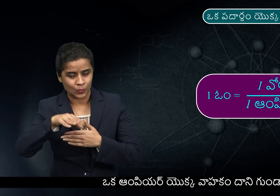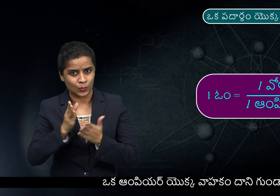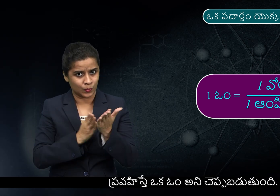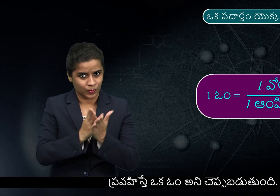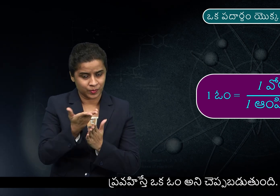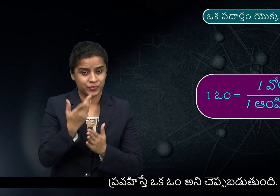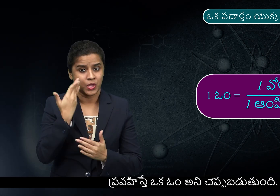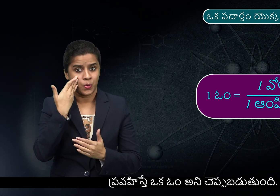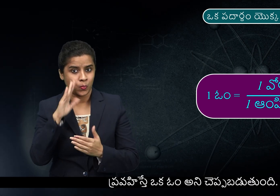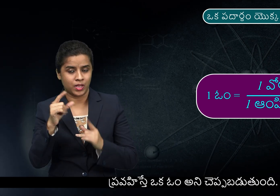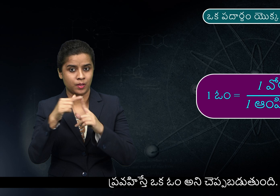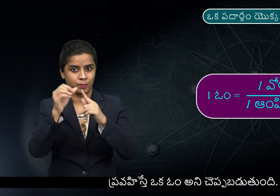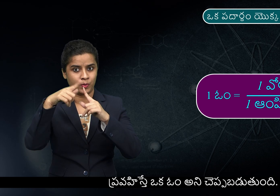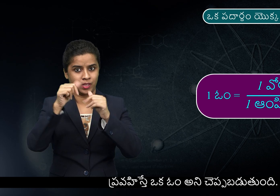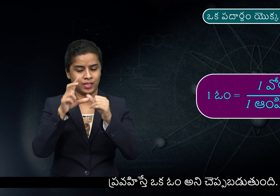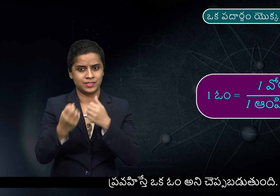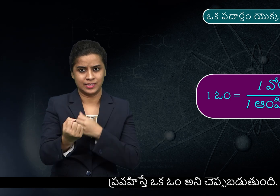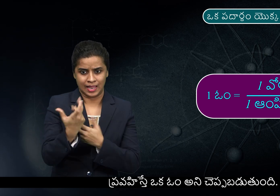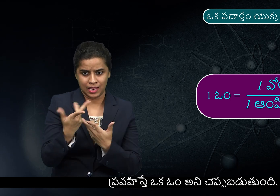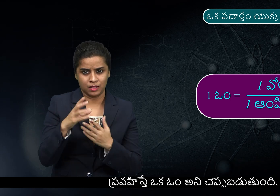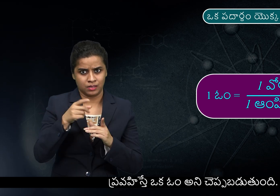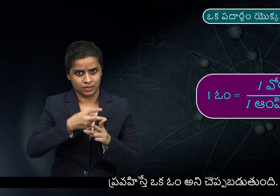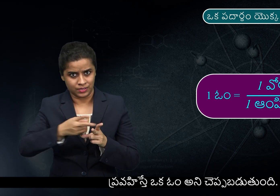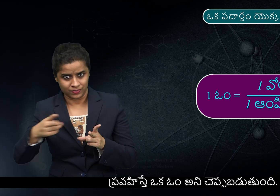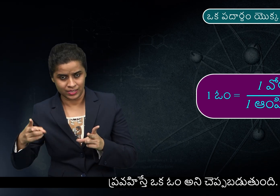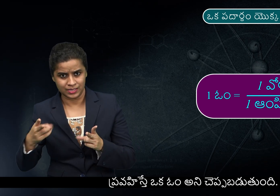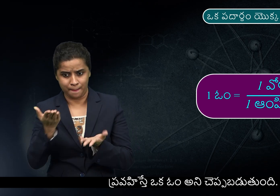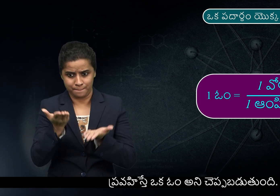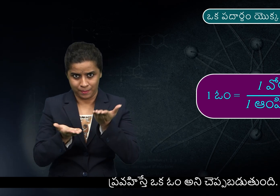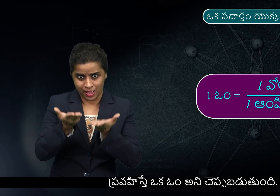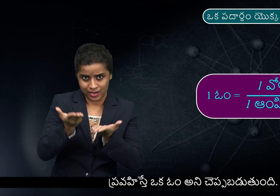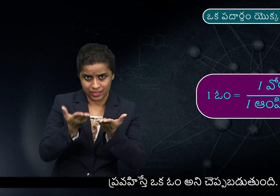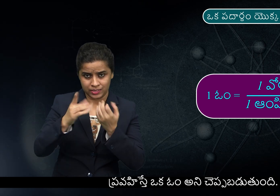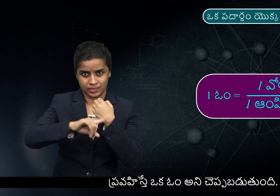దాని గుండా ప్రవహిస్తే 1 ఓం అని చెప్పబడుతుంది.